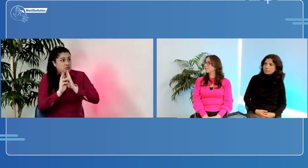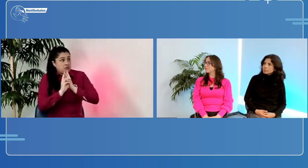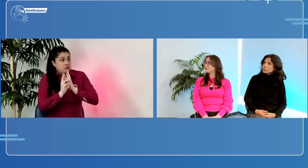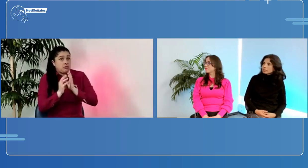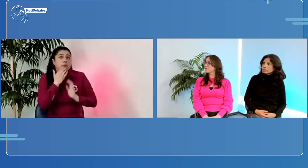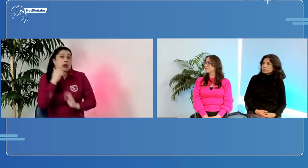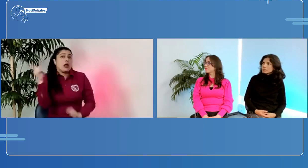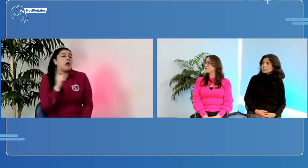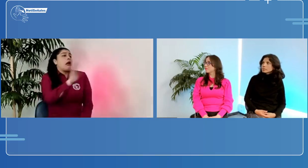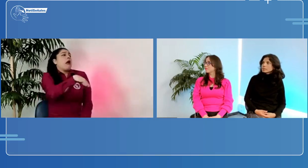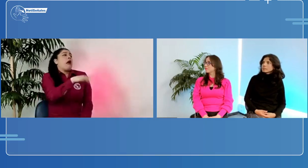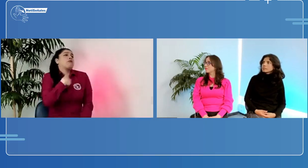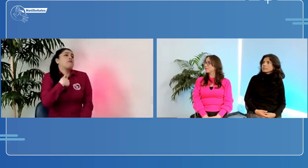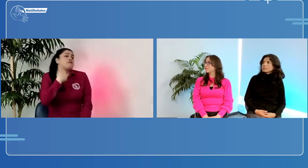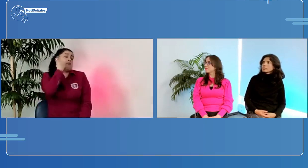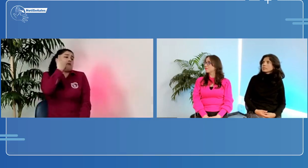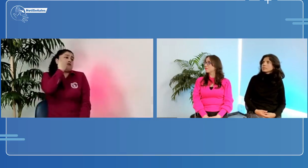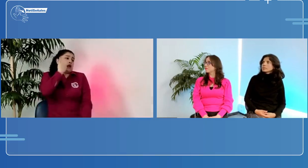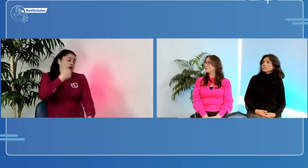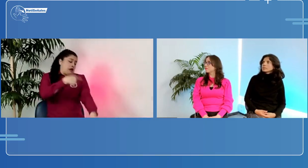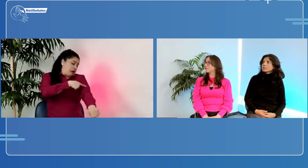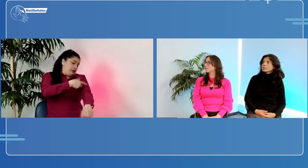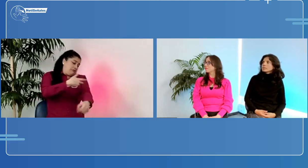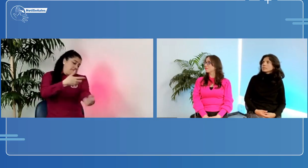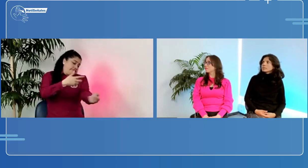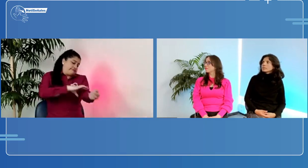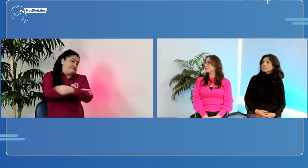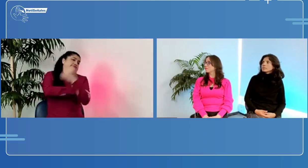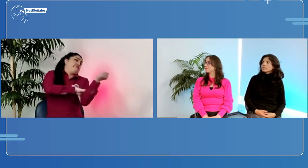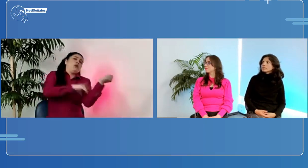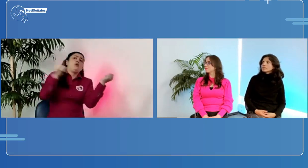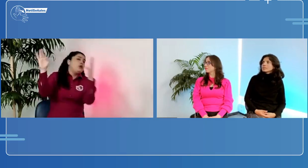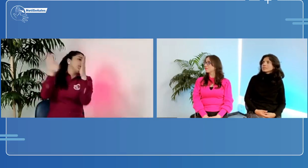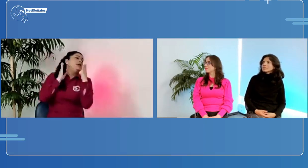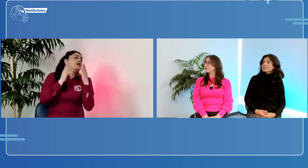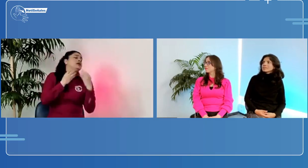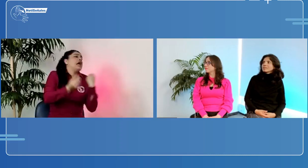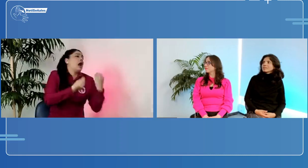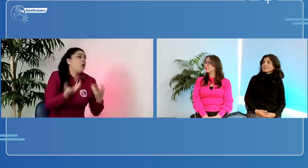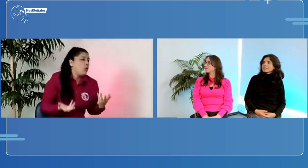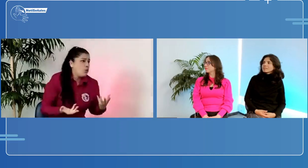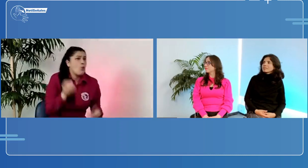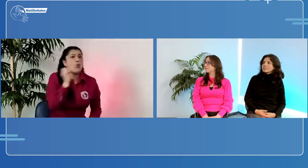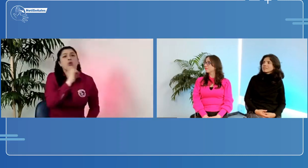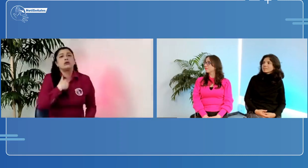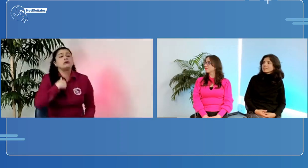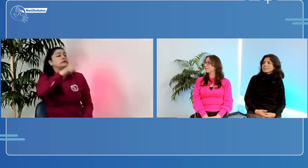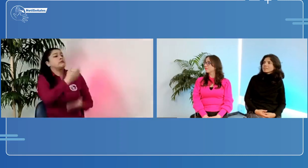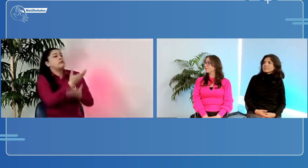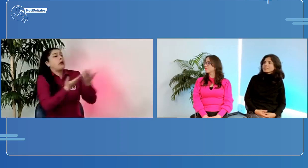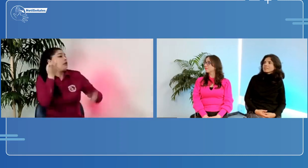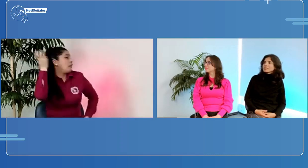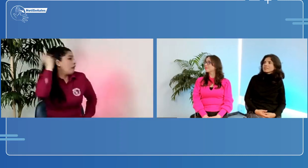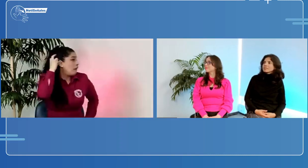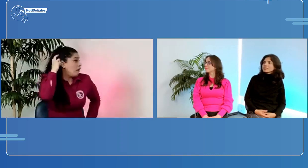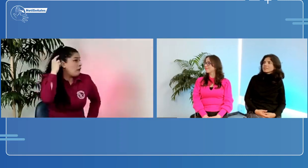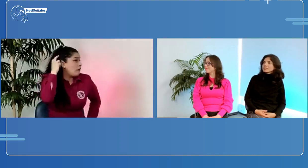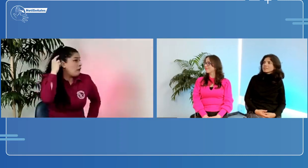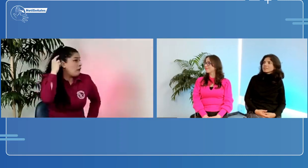pueden las personas sordas asistir a esto? Porque decir, mira, estoy enfermo, se me partió el brazo, ¿está ahí? ¿Es adecuado esto?